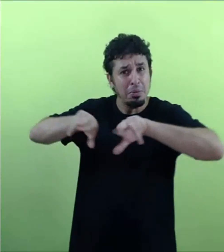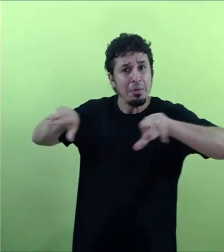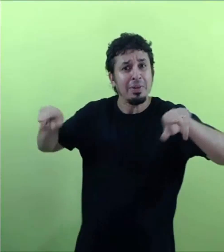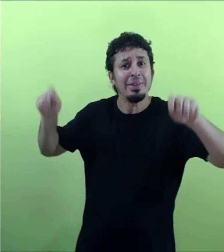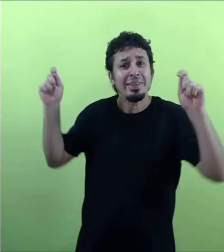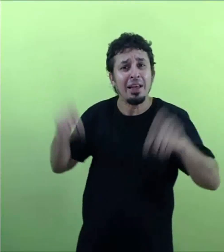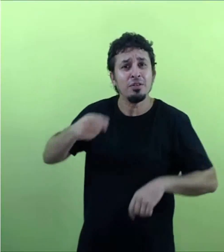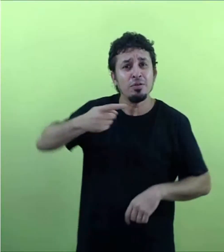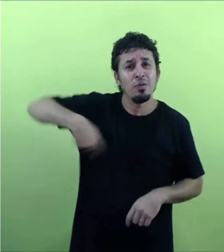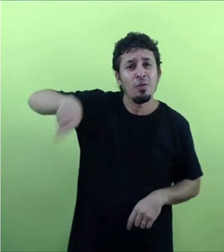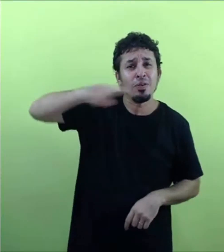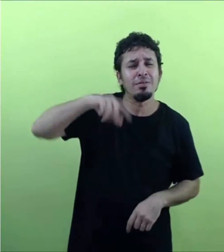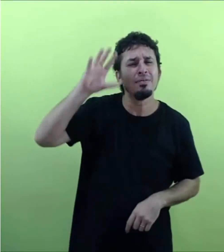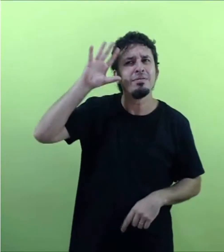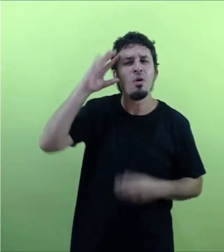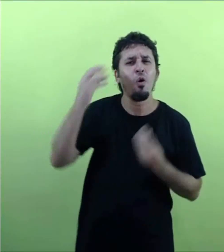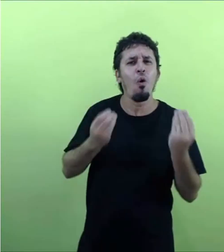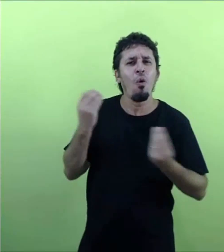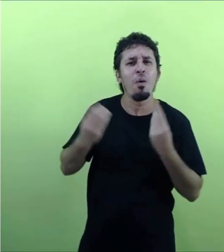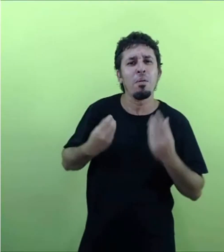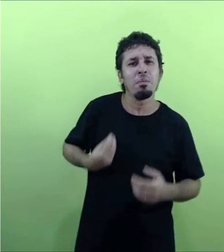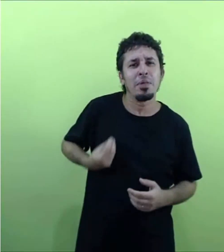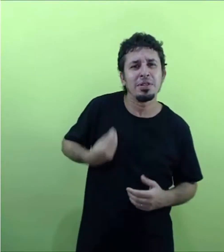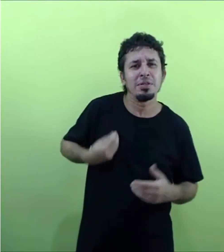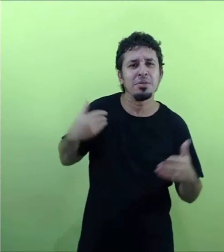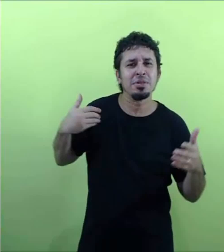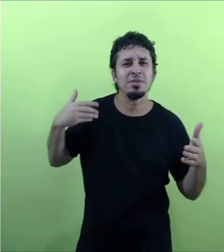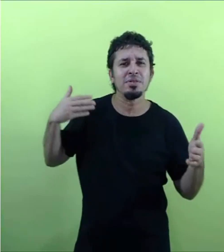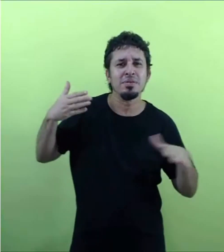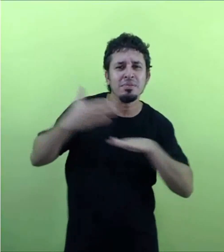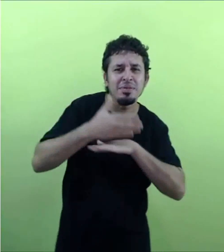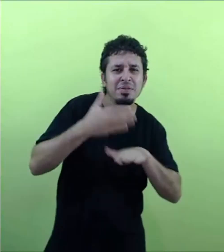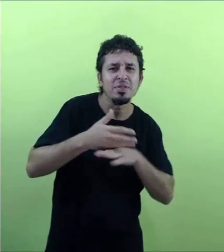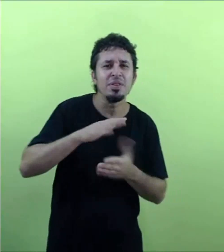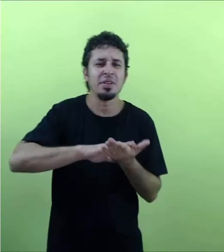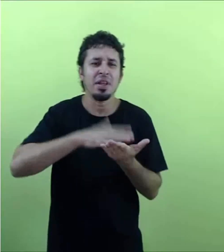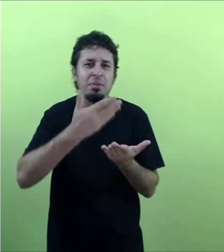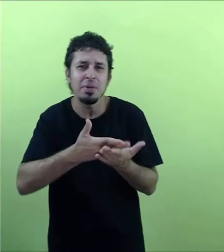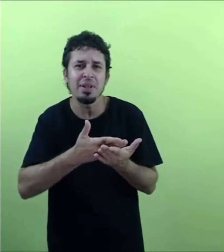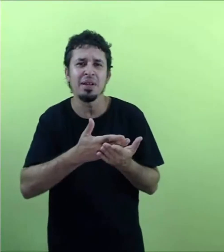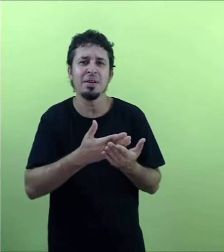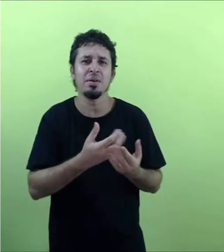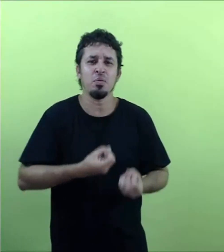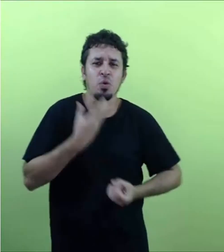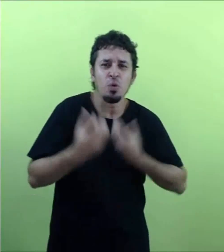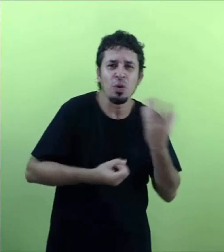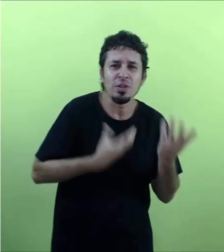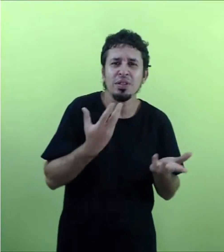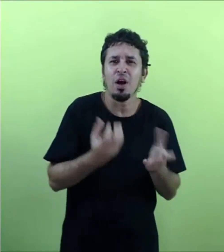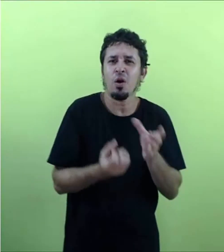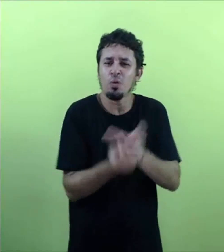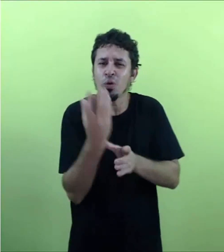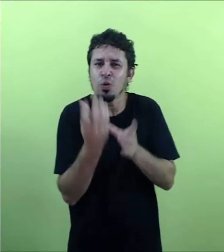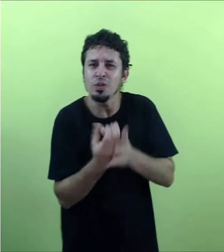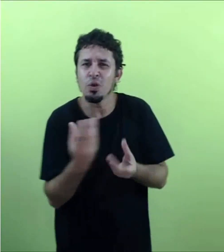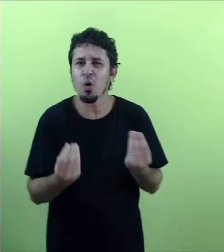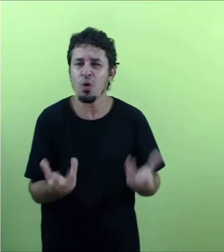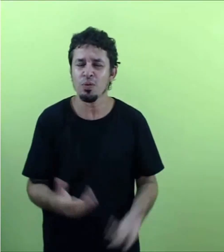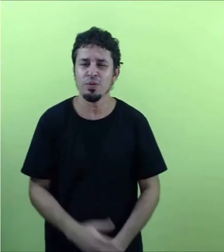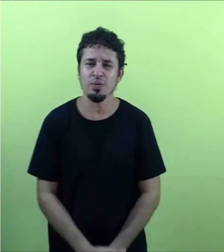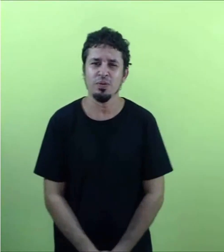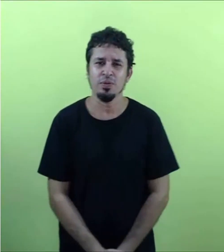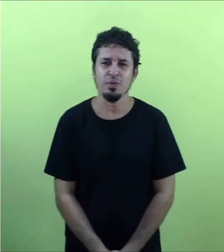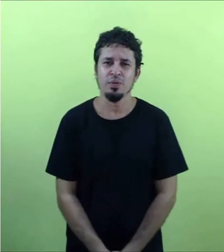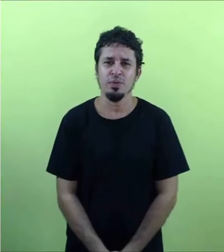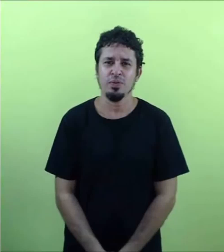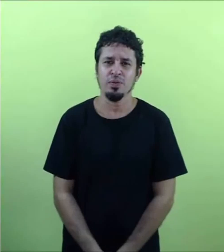o conhecimento acadêmico, algo hoje destinado exclusivamente aos fluentes dominantes da língua portuguesa